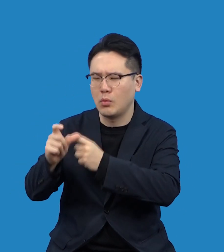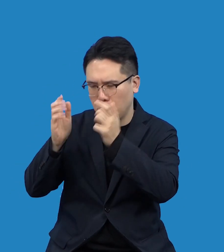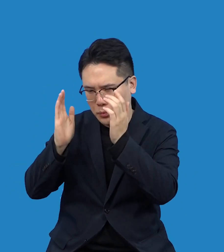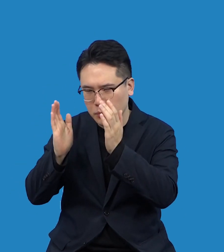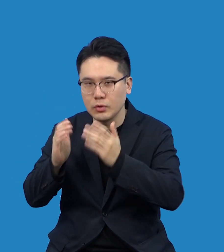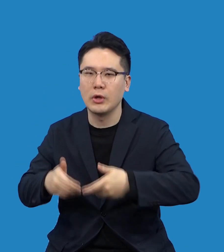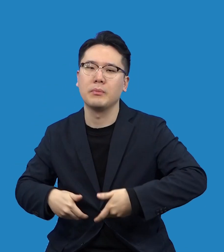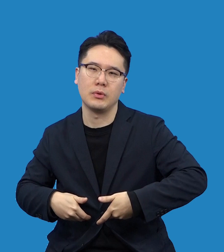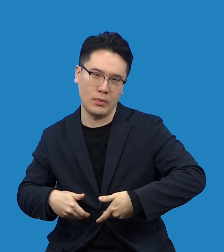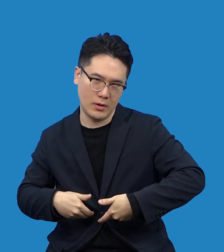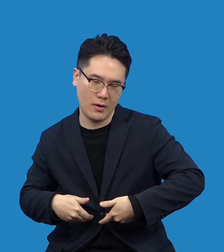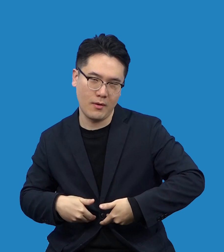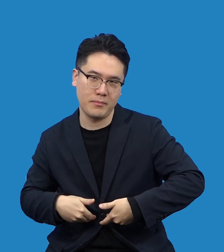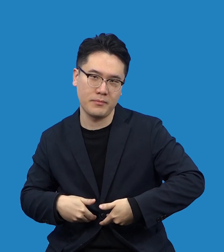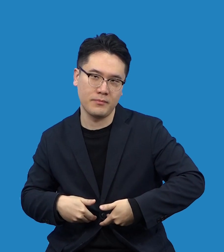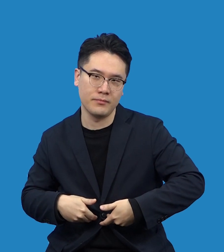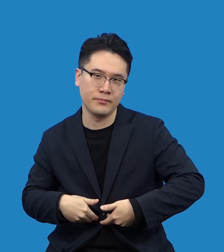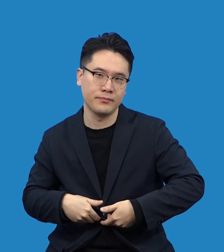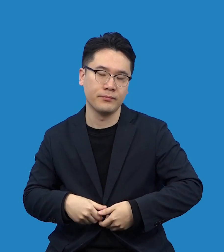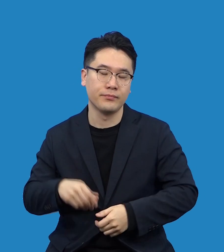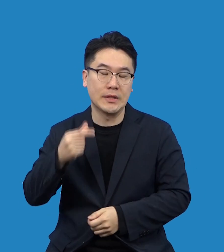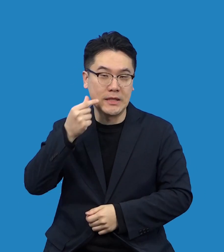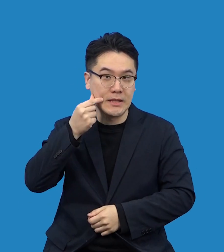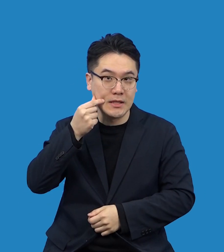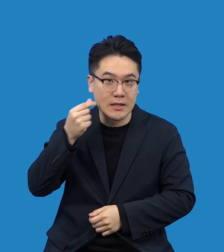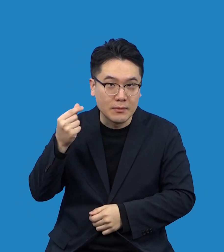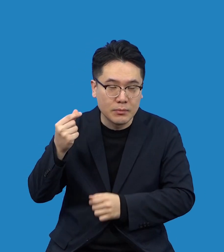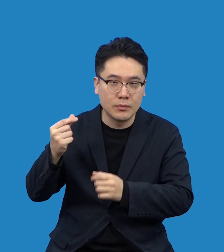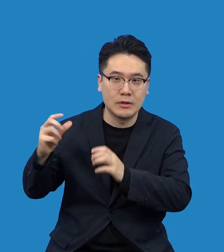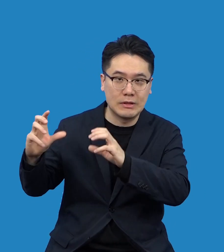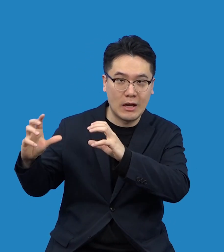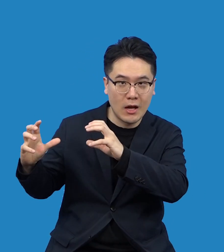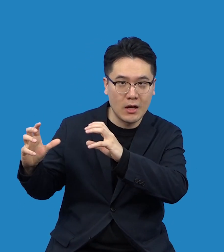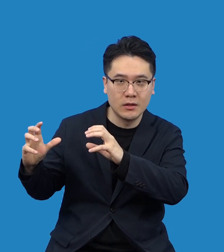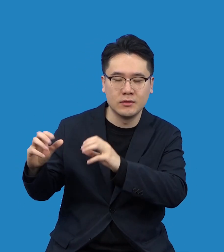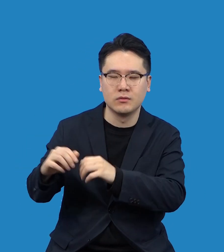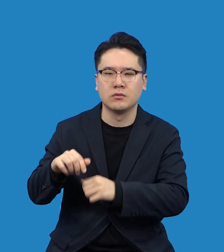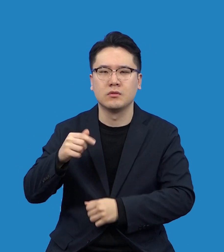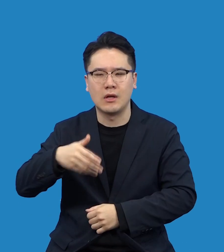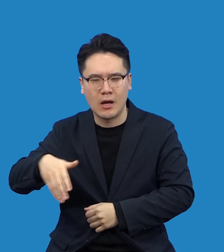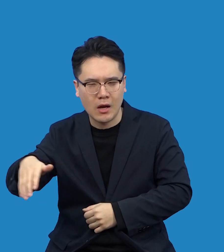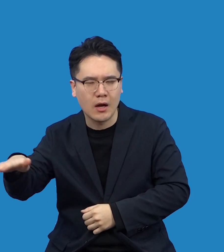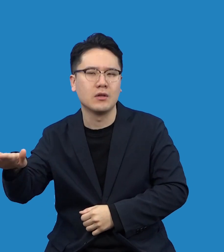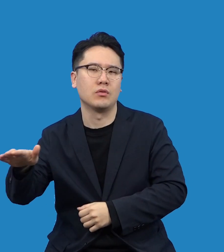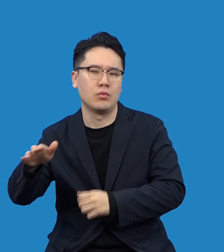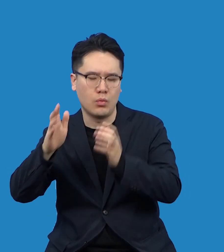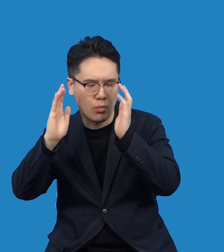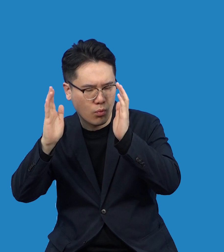일본 유학을 아주 적극적으로 고면했습니다.